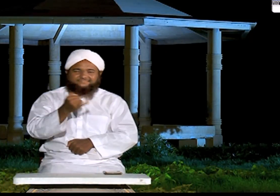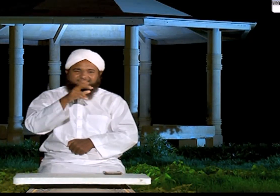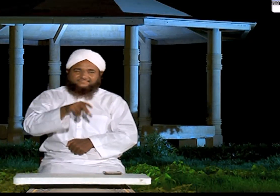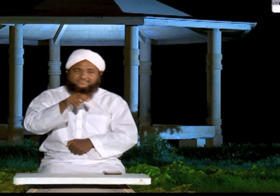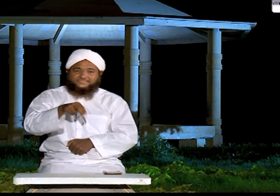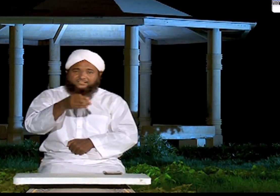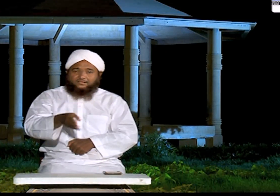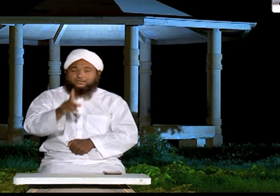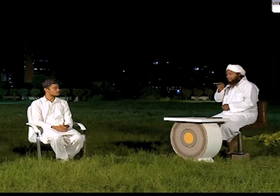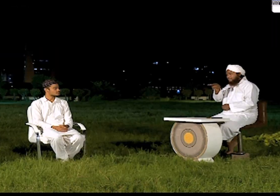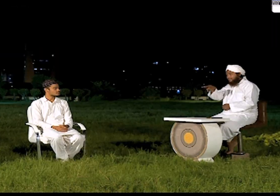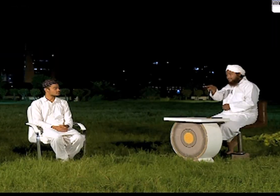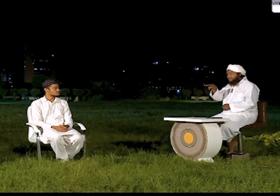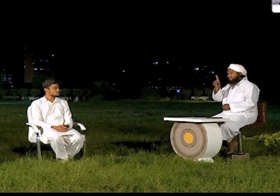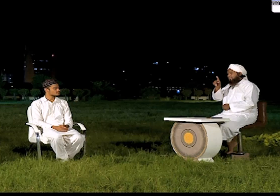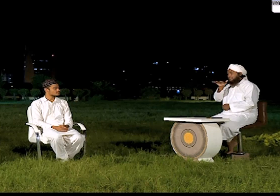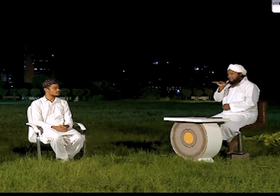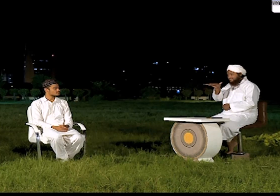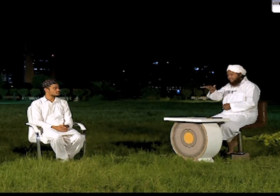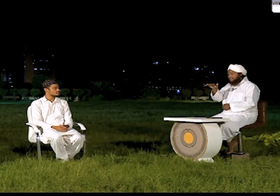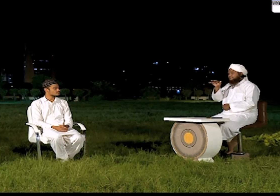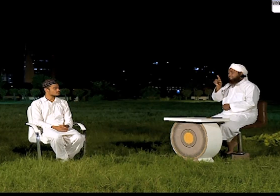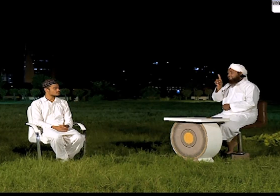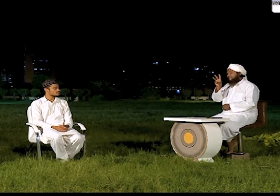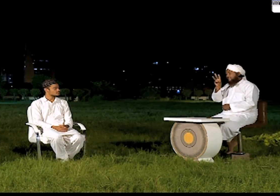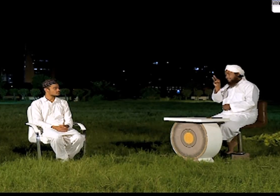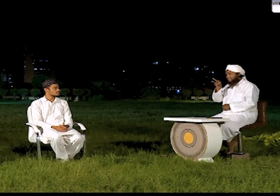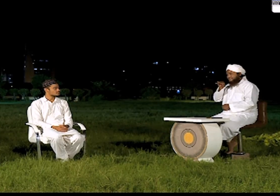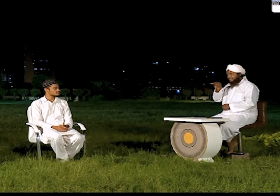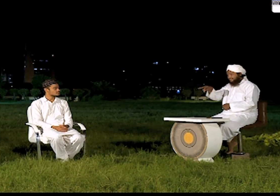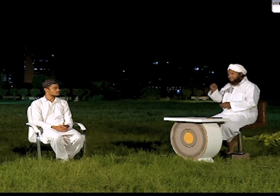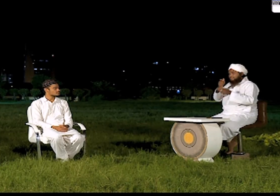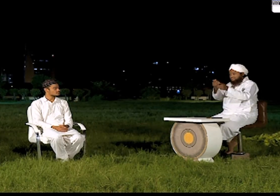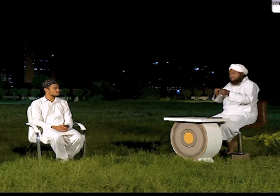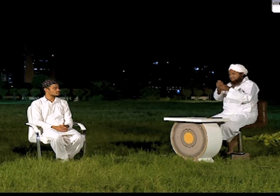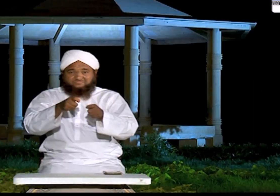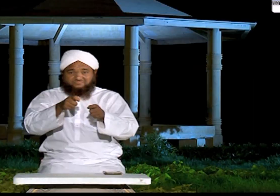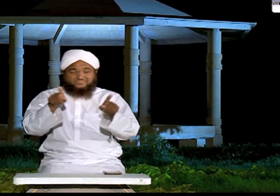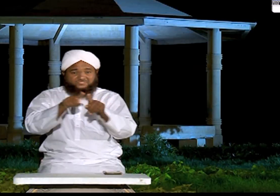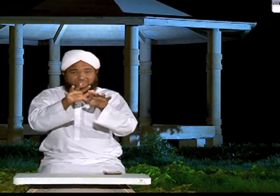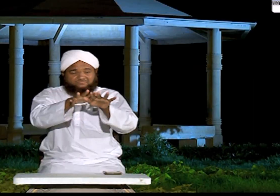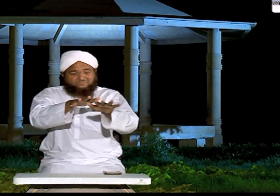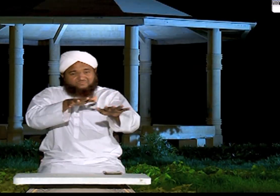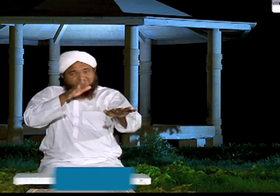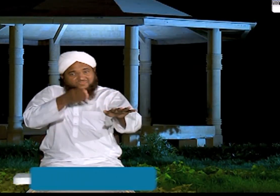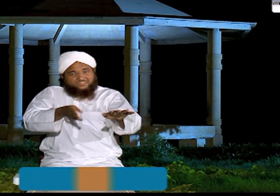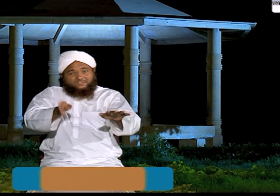اور ایک لاکھ تیس ہزار گھڑ سوار بھی اس کے ہمراہ تھے جس جس شہر میں یہ کافلہ پہنچتا